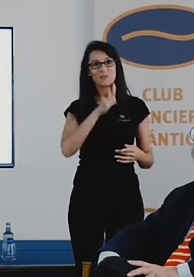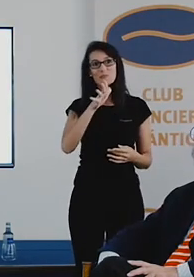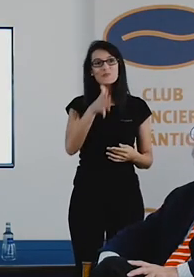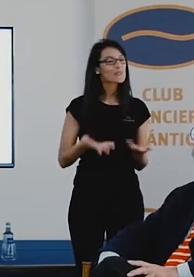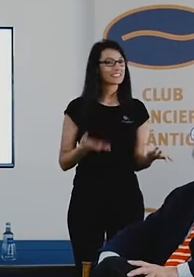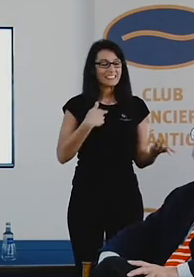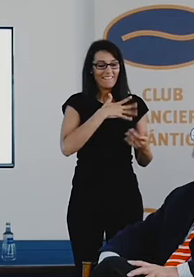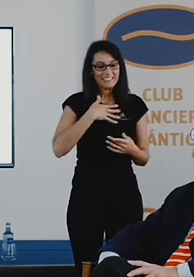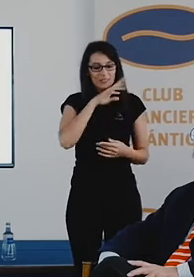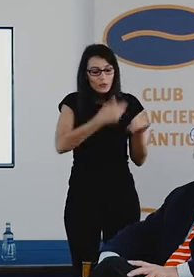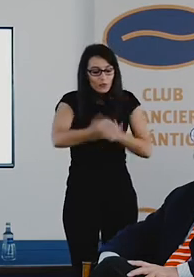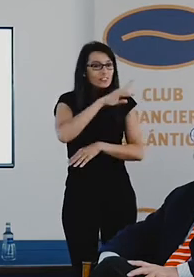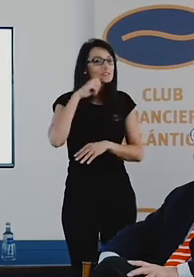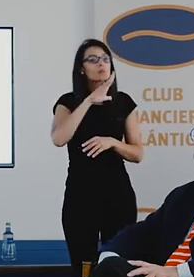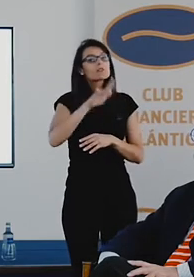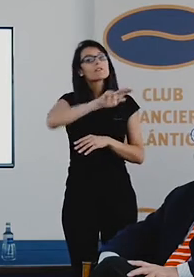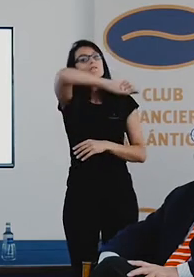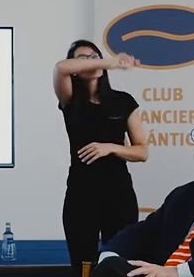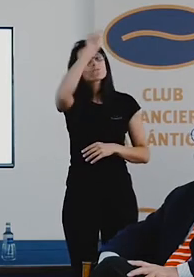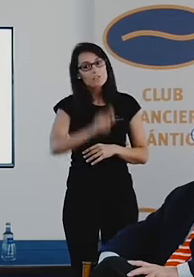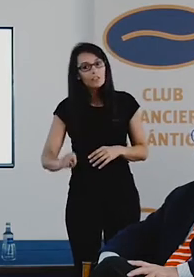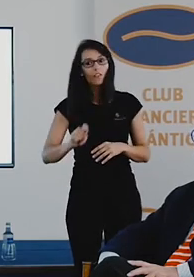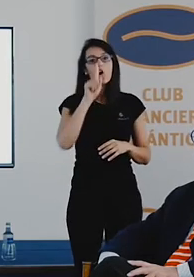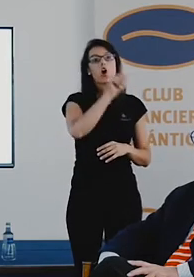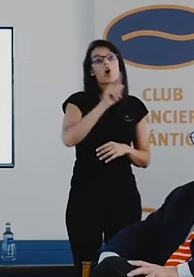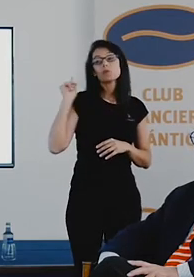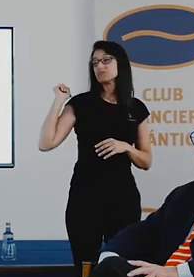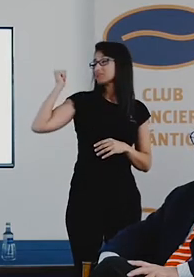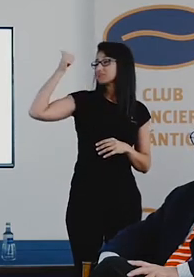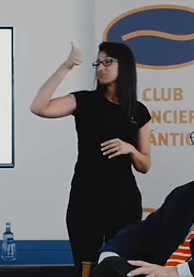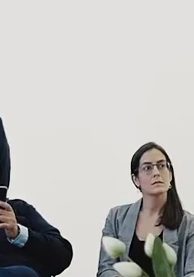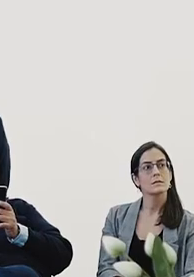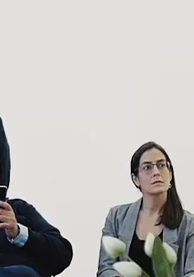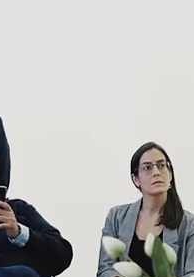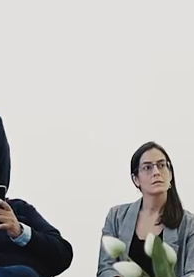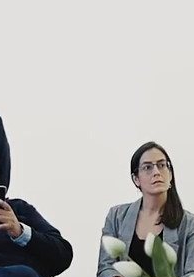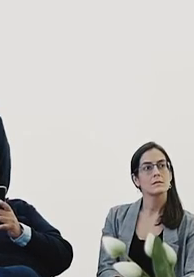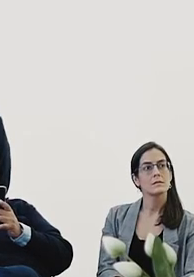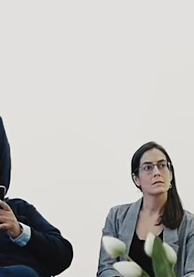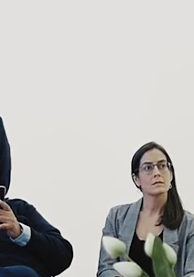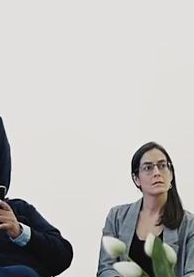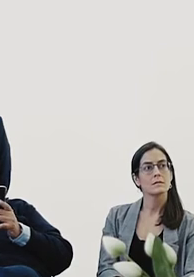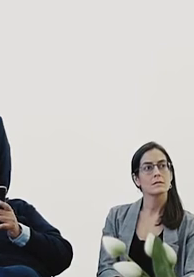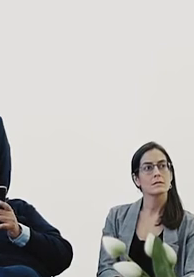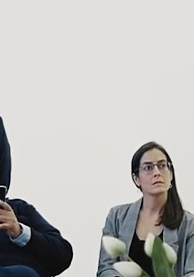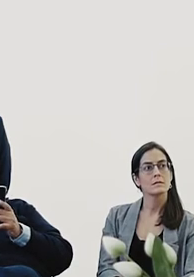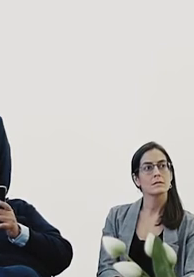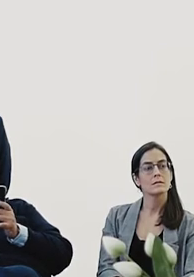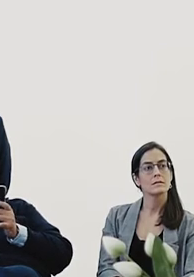una fundación que llevamos ya 11 años en el mundo. Normalmente las